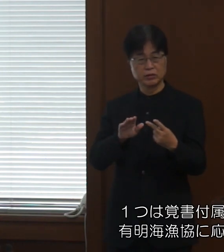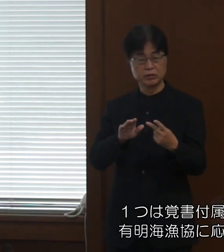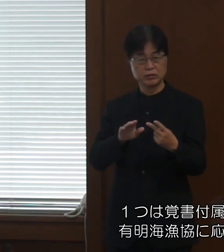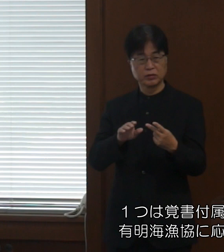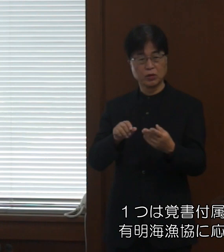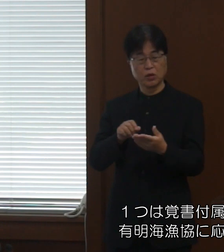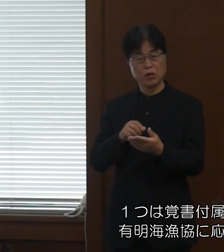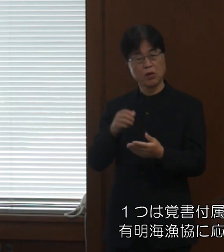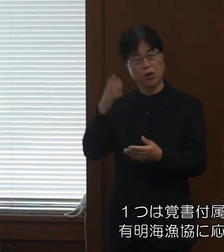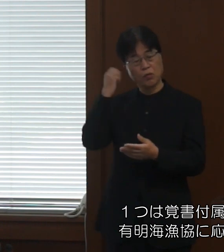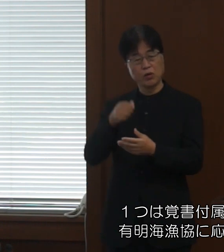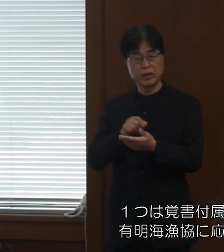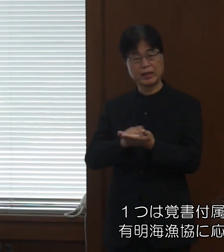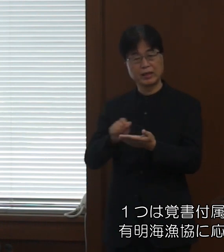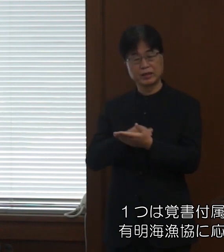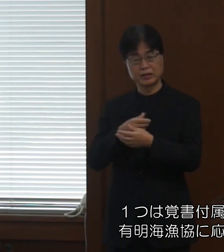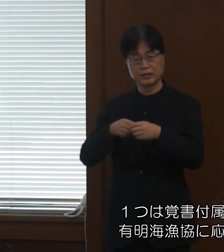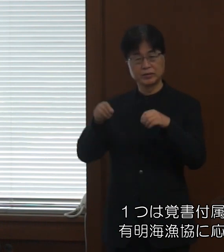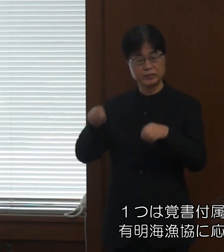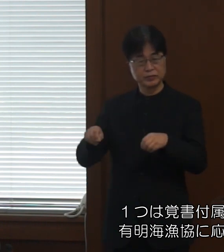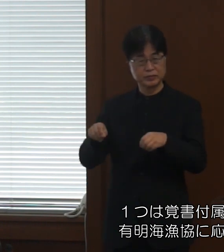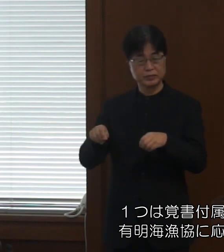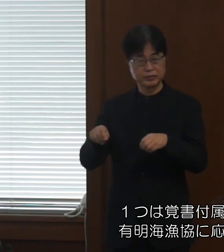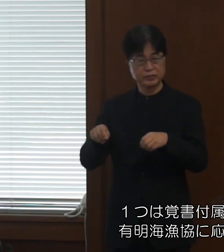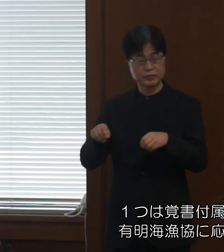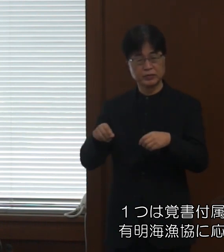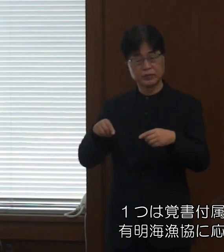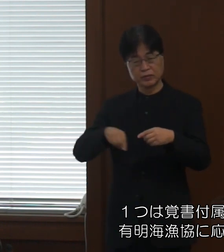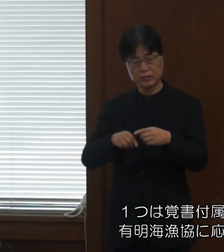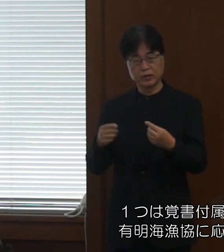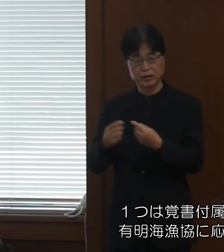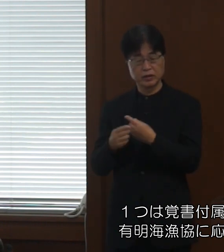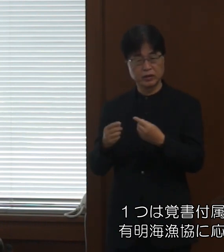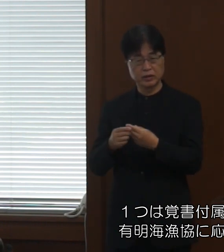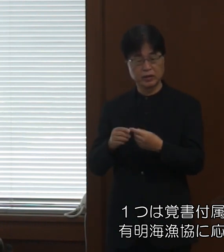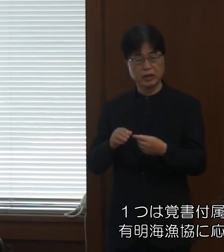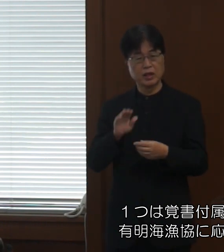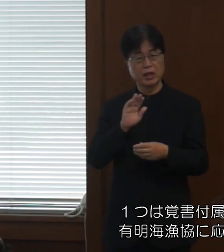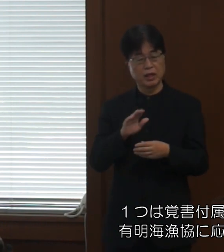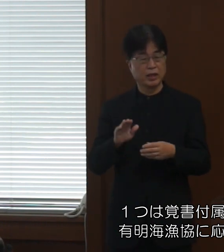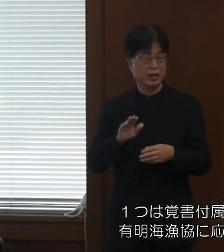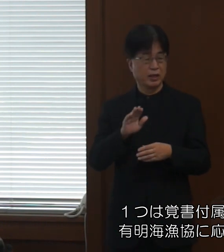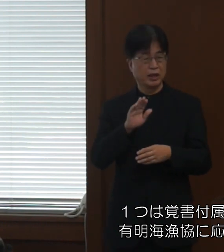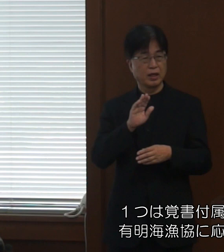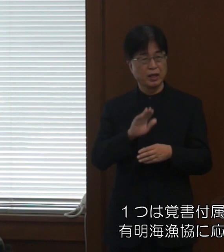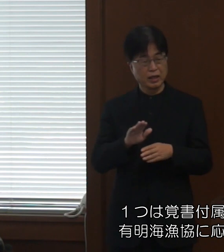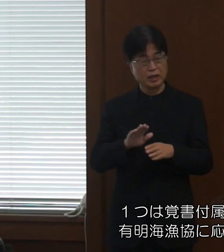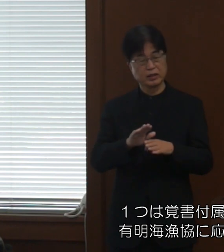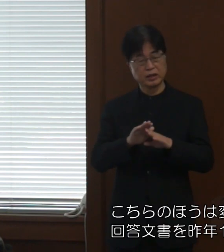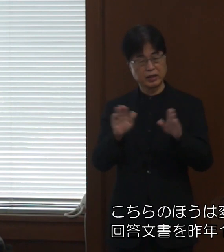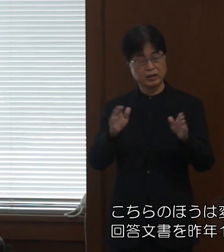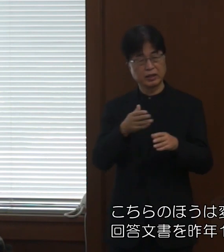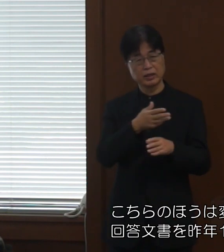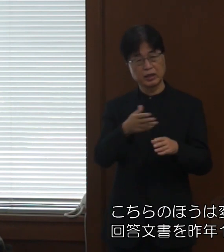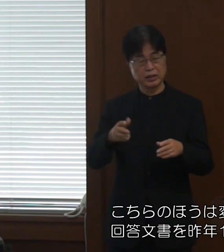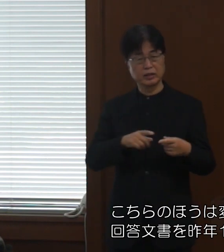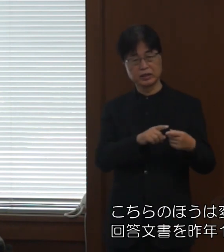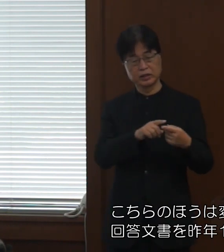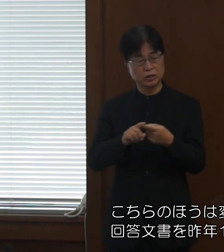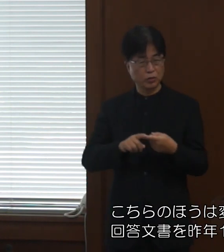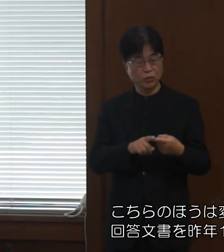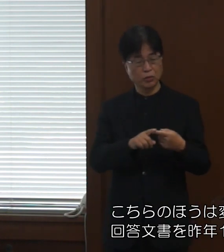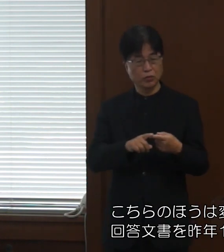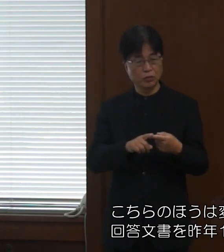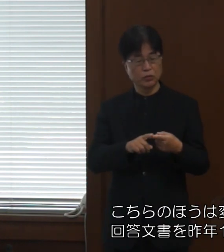附属資料の変更について有明海峡に応じていただくということこちらの方は